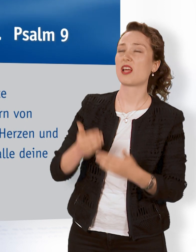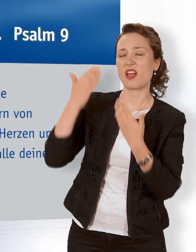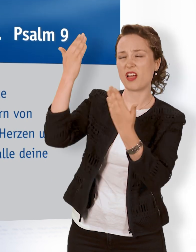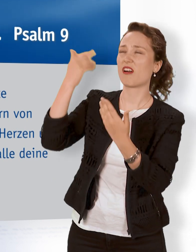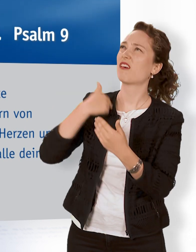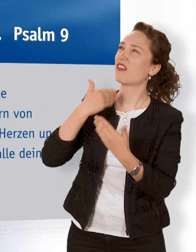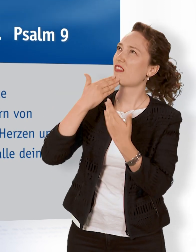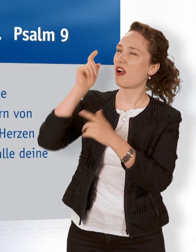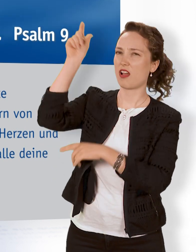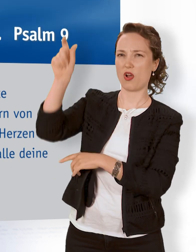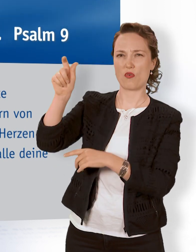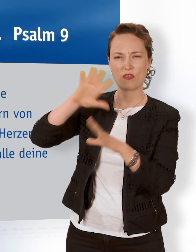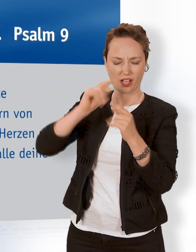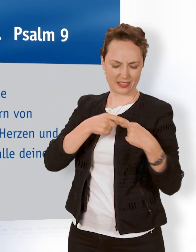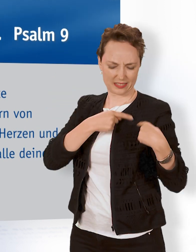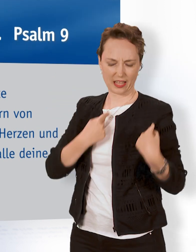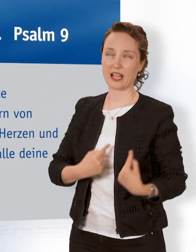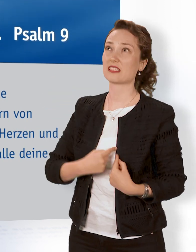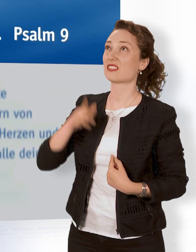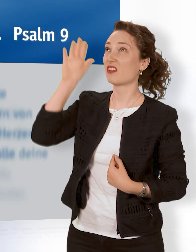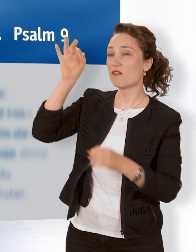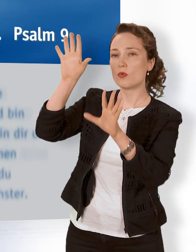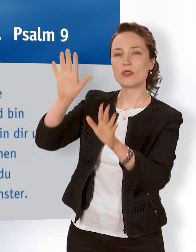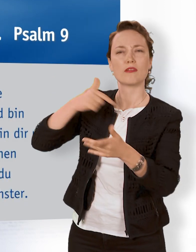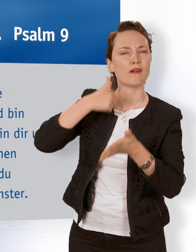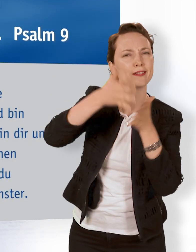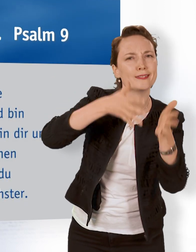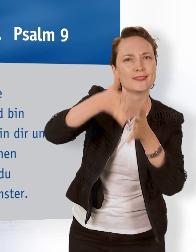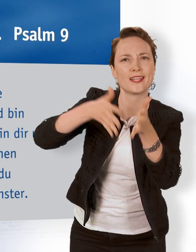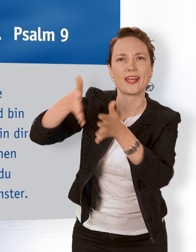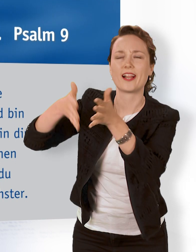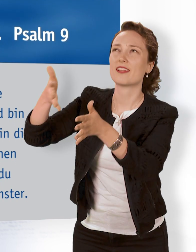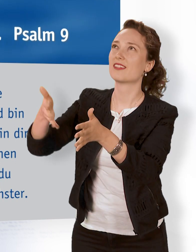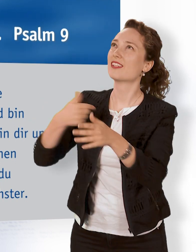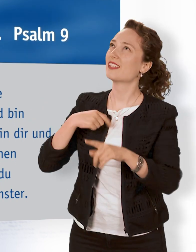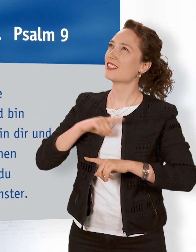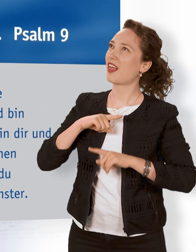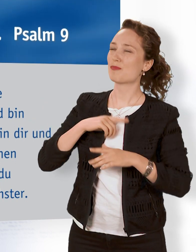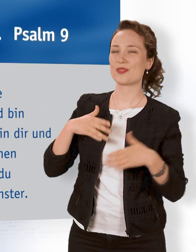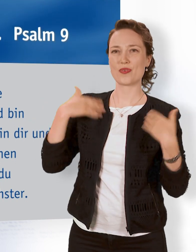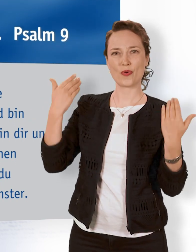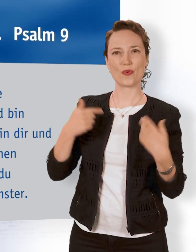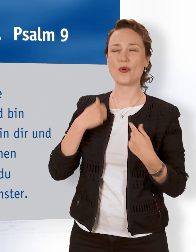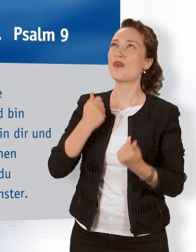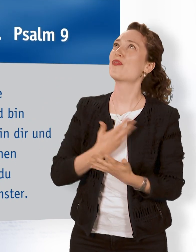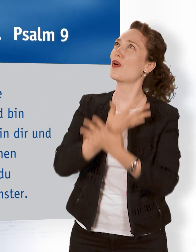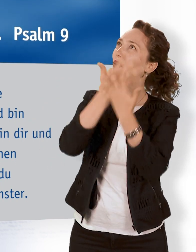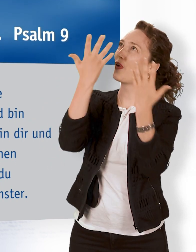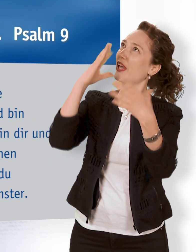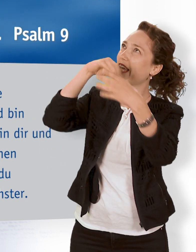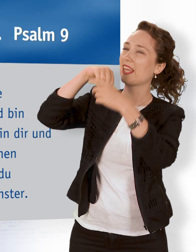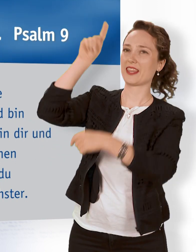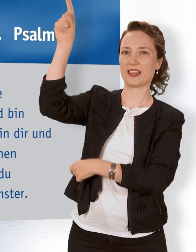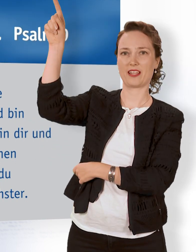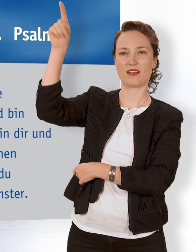Herzen und erzähle alle deine Wunder. Ich freue mich und bin fröhlich in dir und